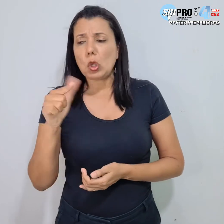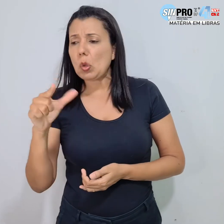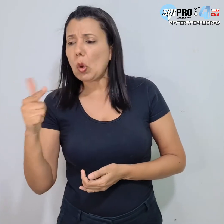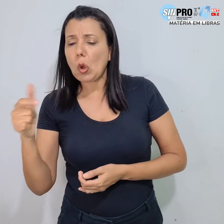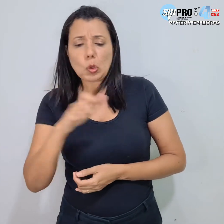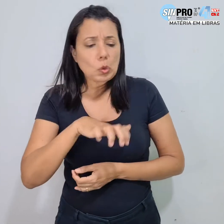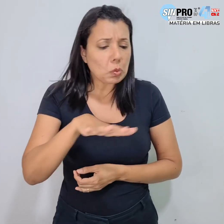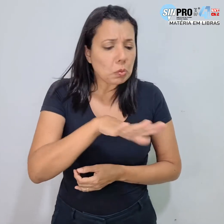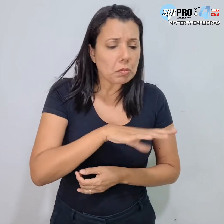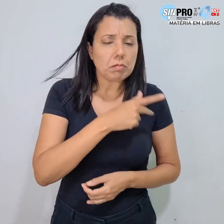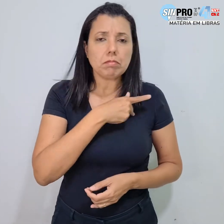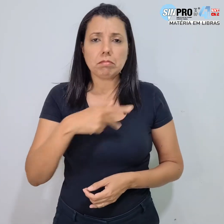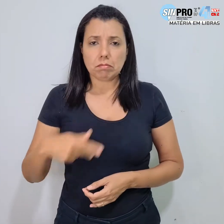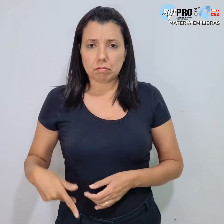e em outros setores públicos.